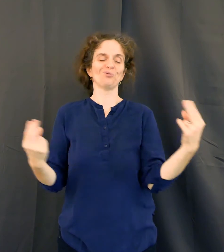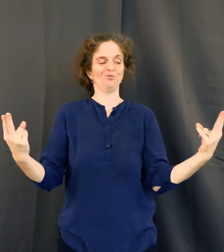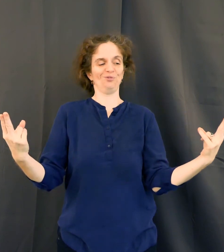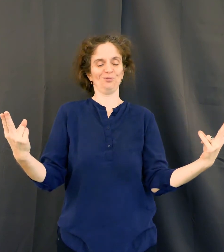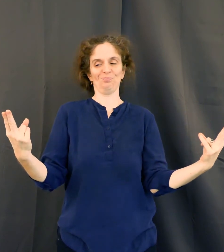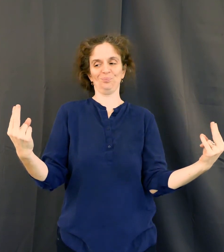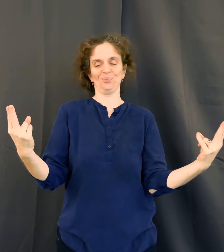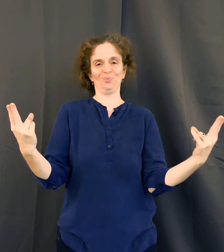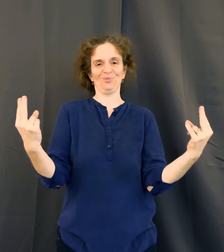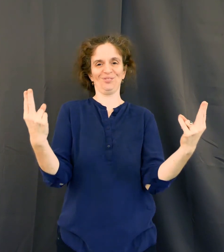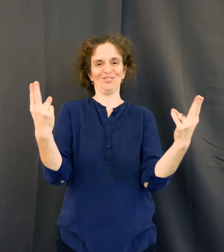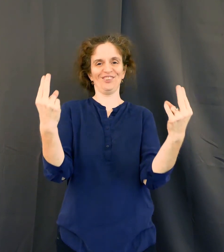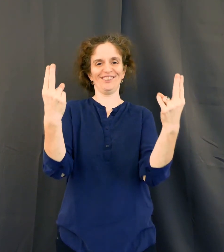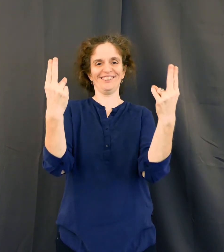et bien sûr, des bougies.